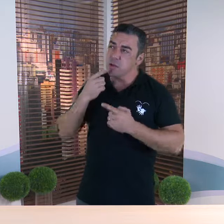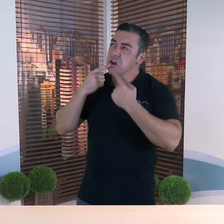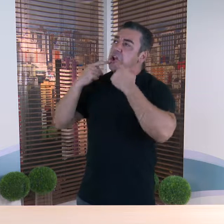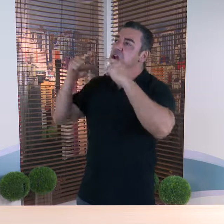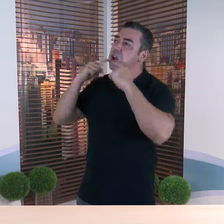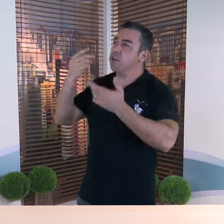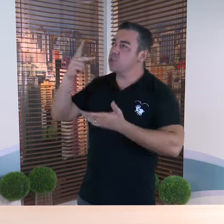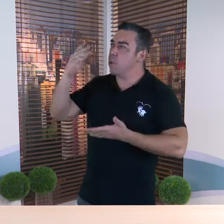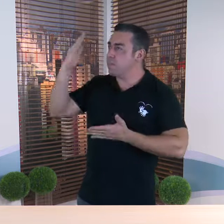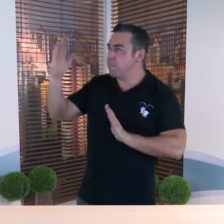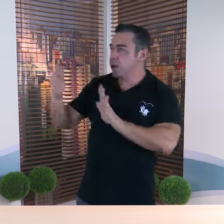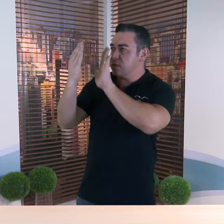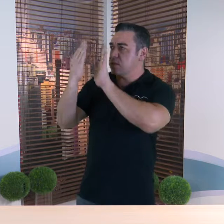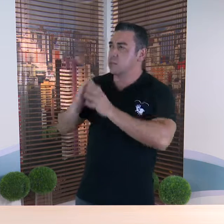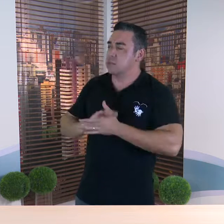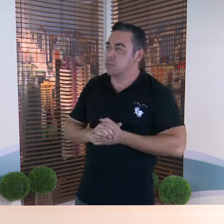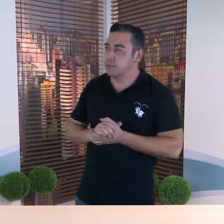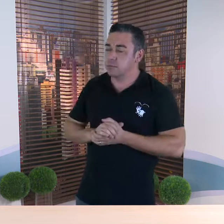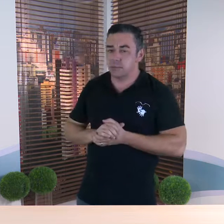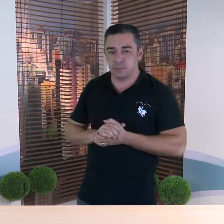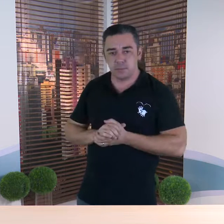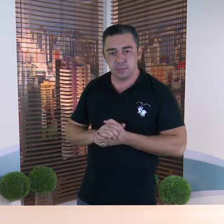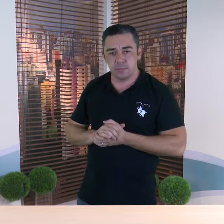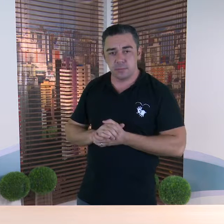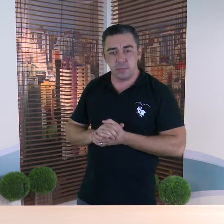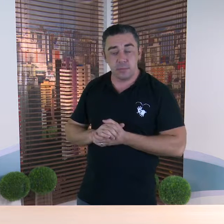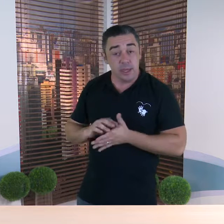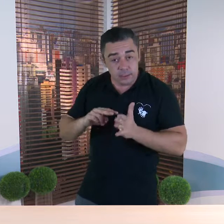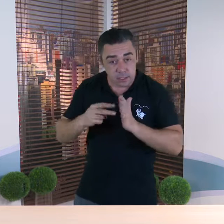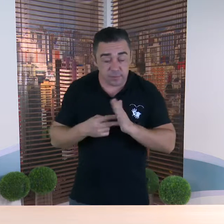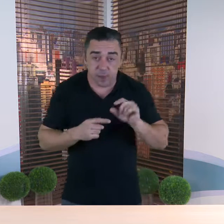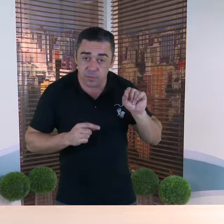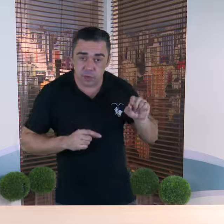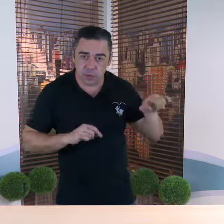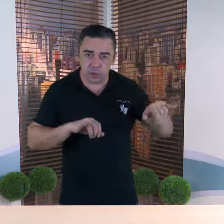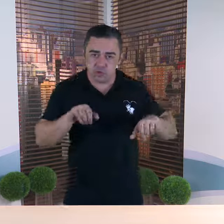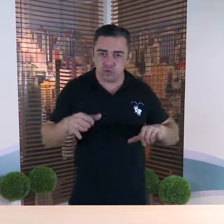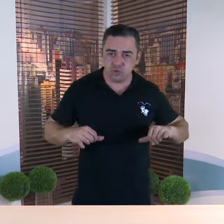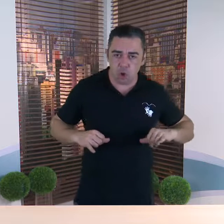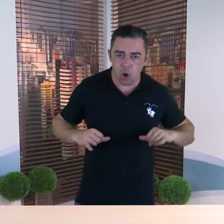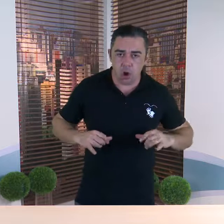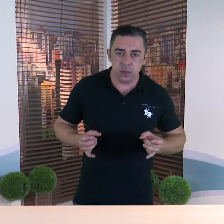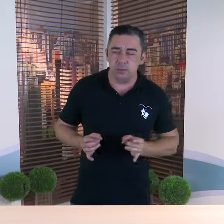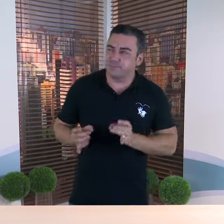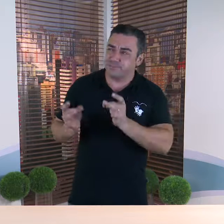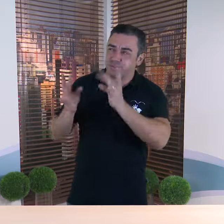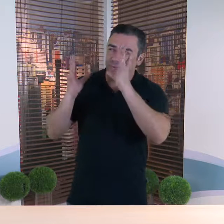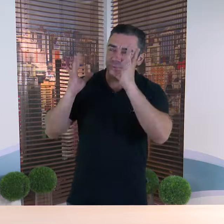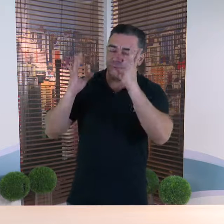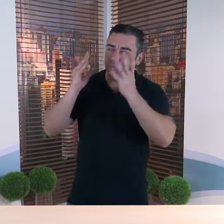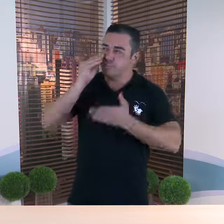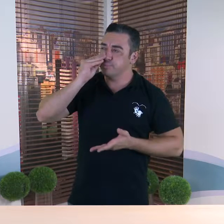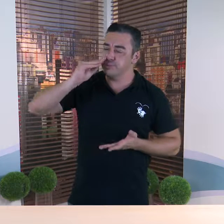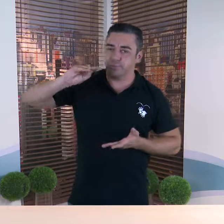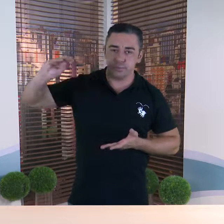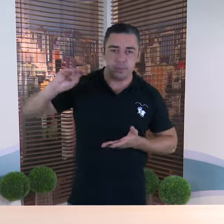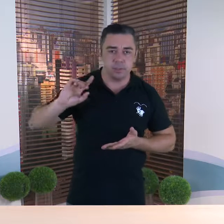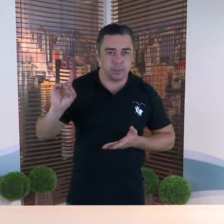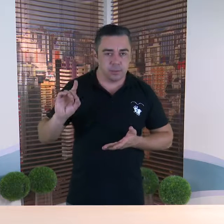contra ti em tua face. Isto é, ele renunciaria completa e abertamente a Deus e a